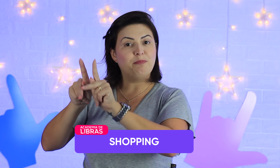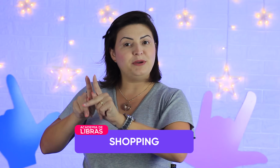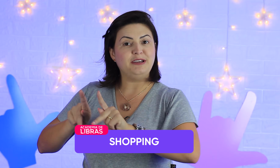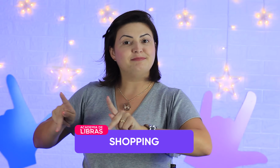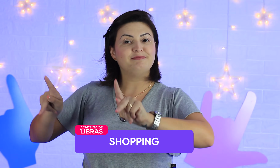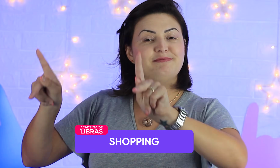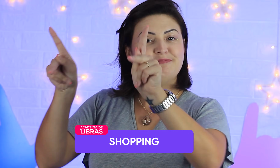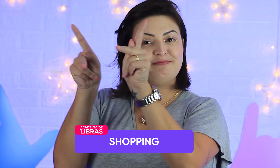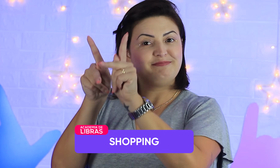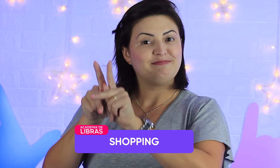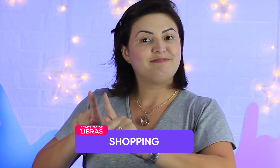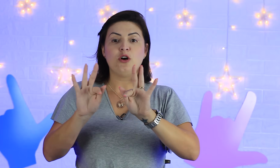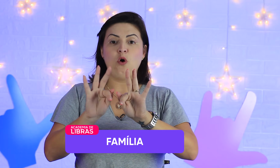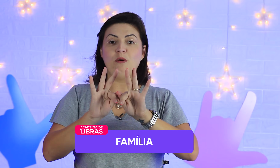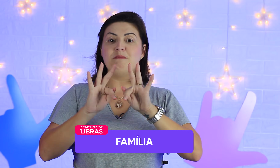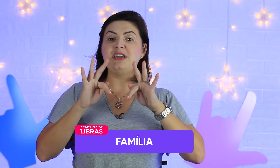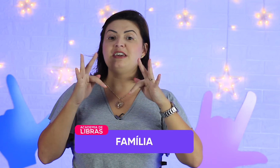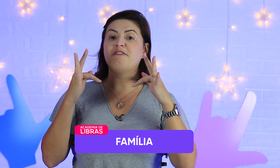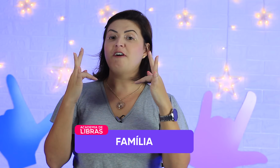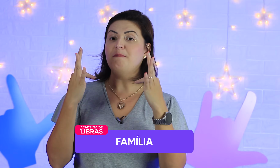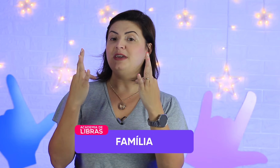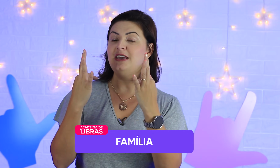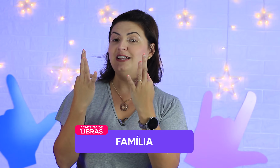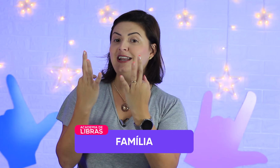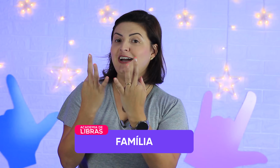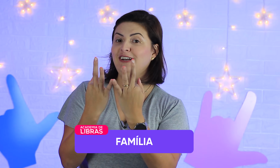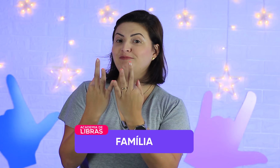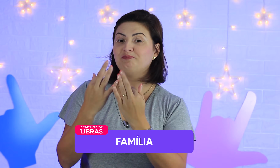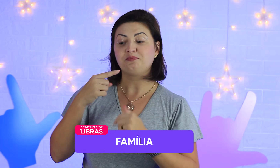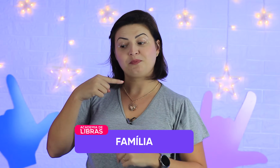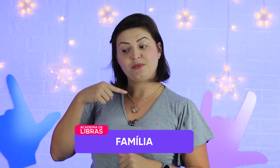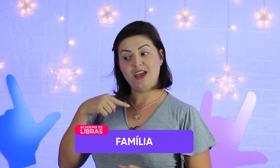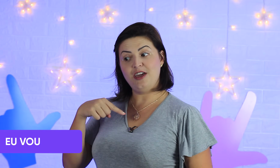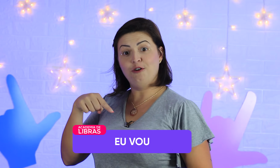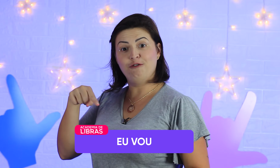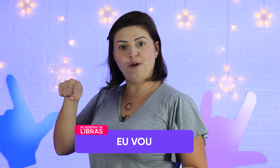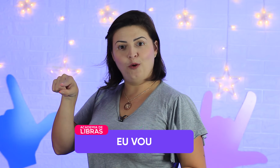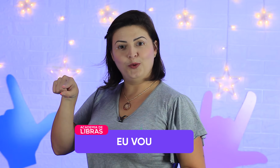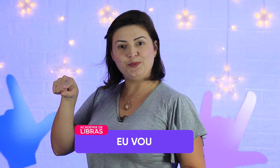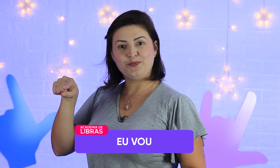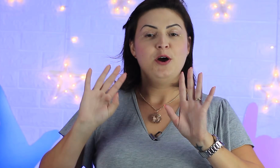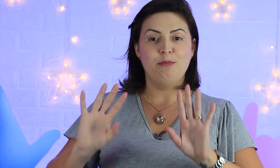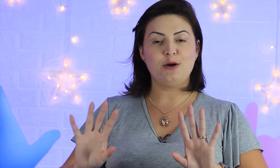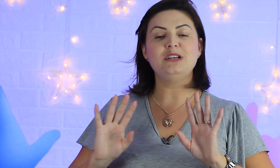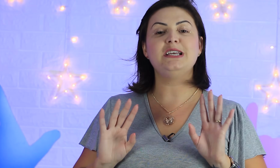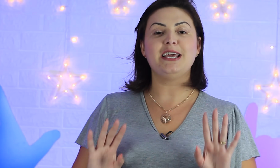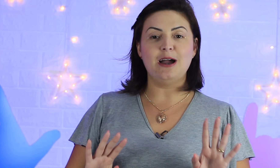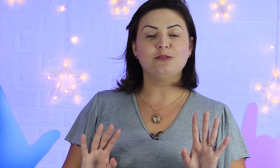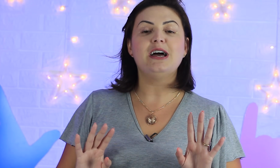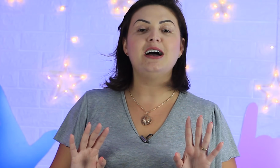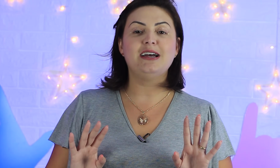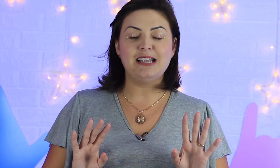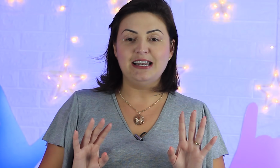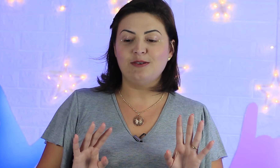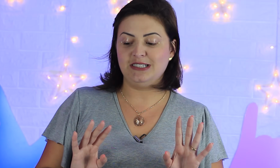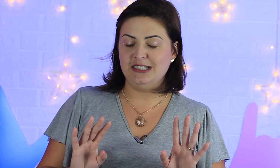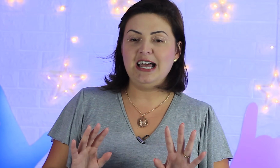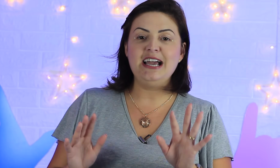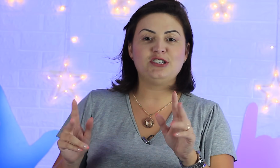Shopping. Com a minha família. Eu vou. Uma coisa legal da língua de sinais.